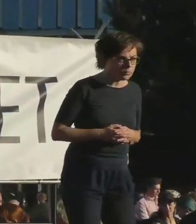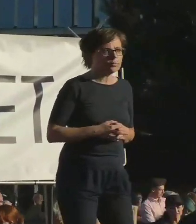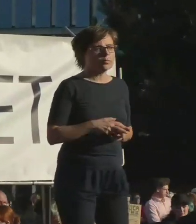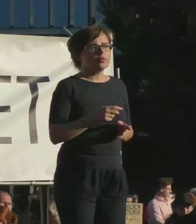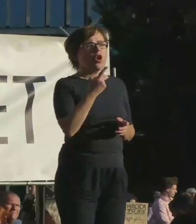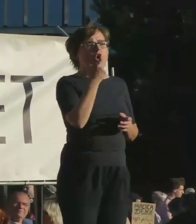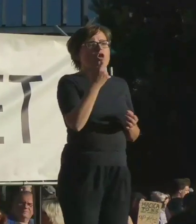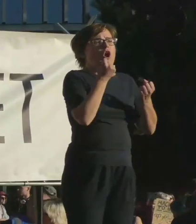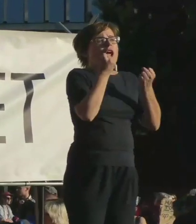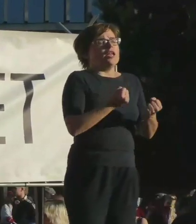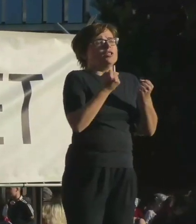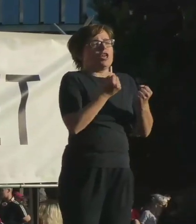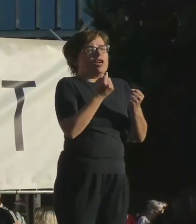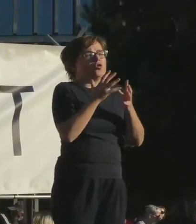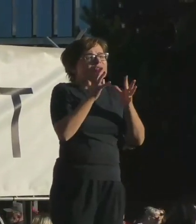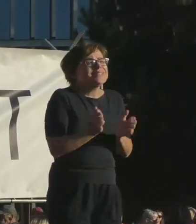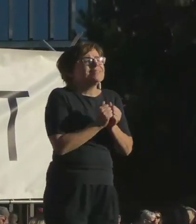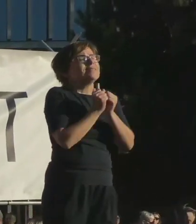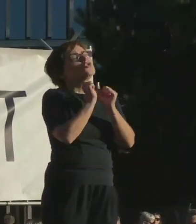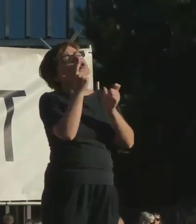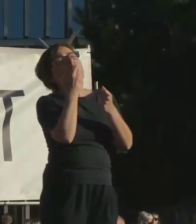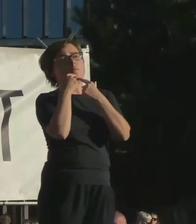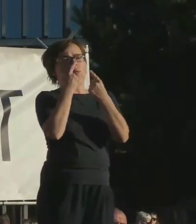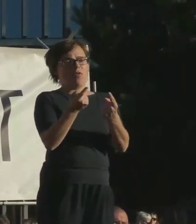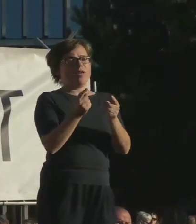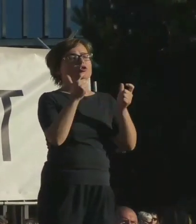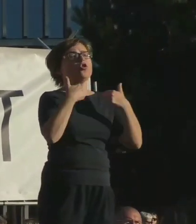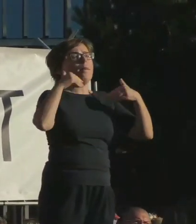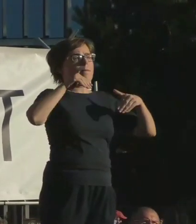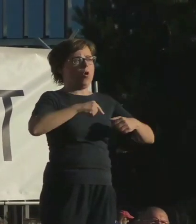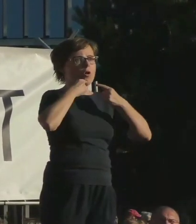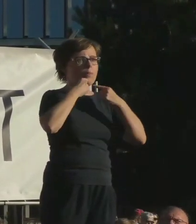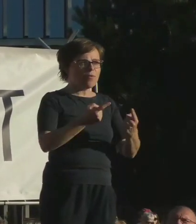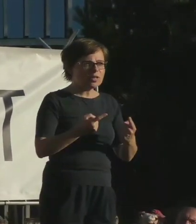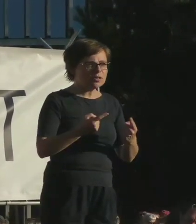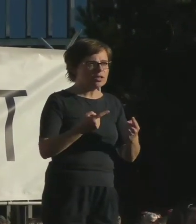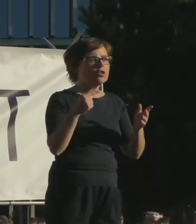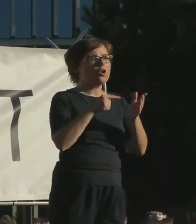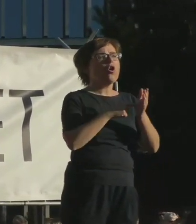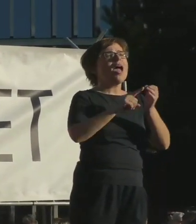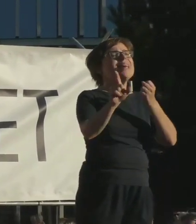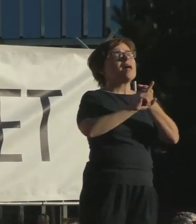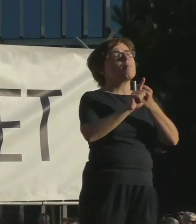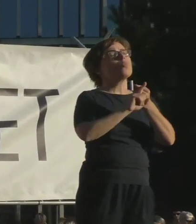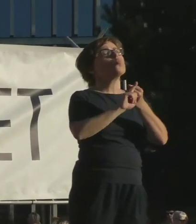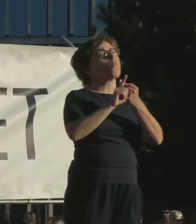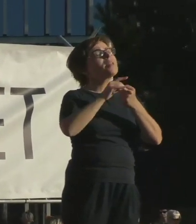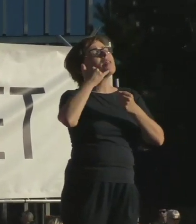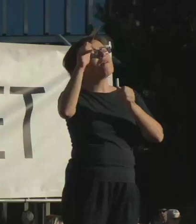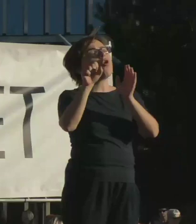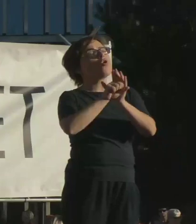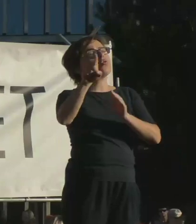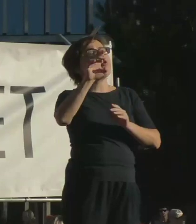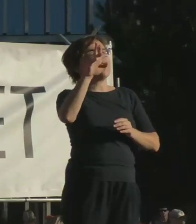Trochę ciężko znaleźć słowa. To, co mogę powiedzieć wam, to na pewno jest numer do Federy.